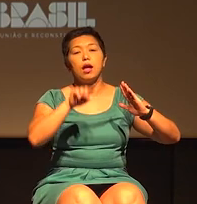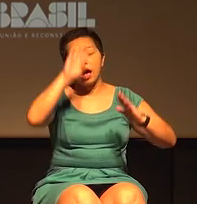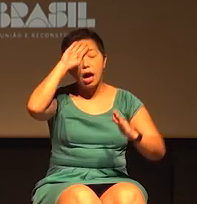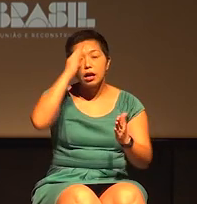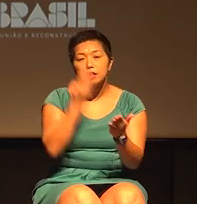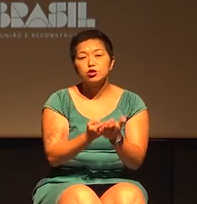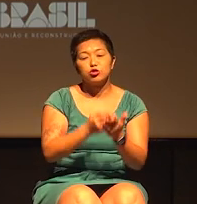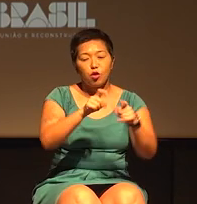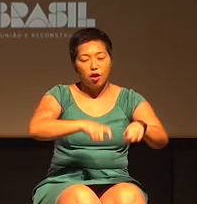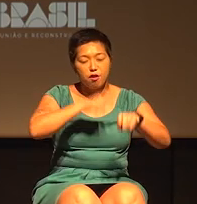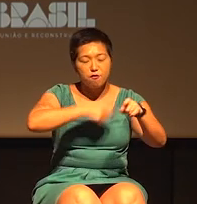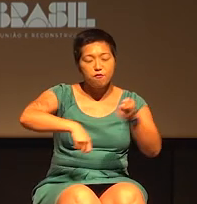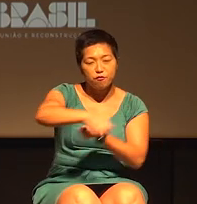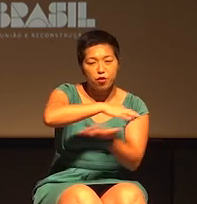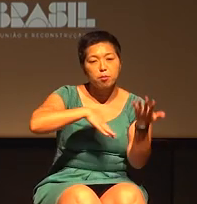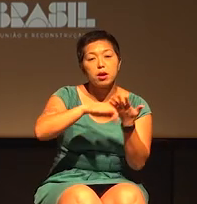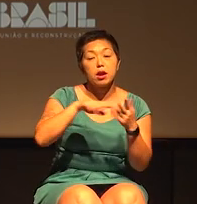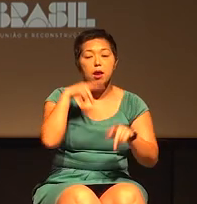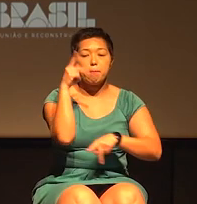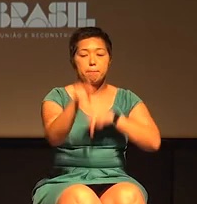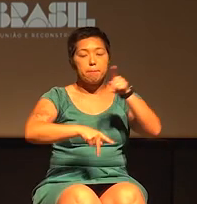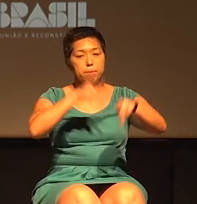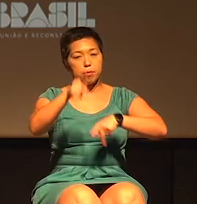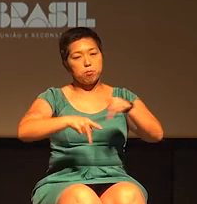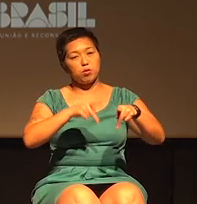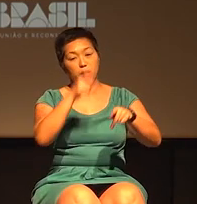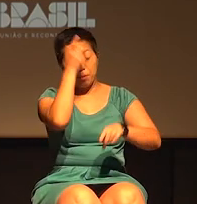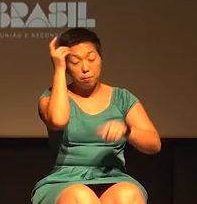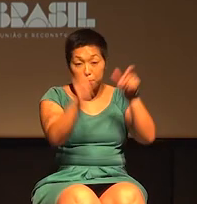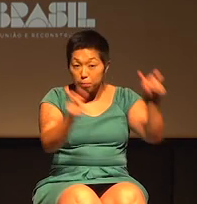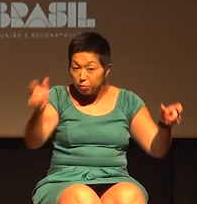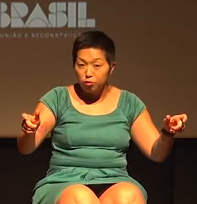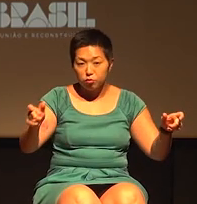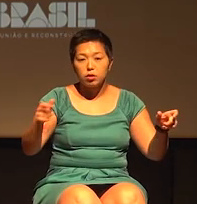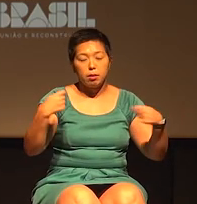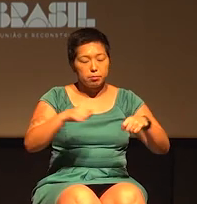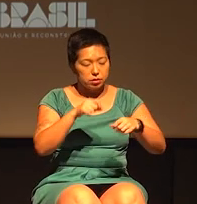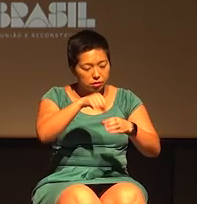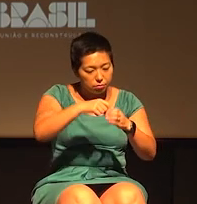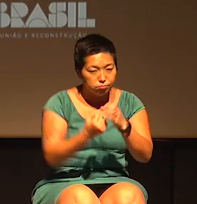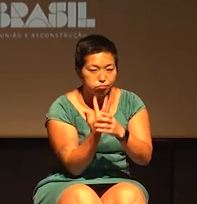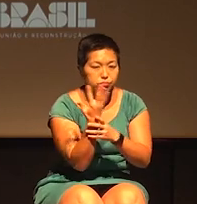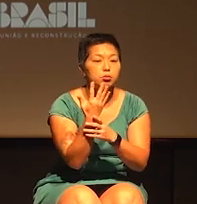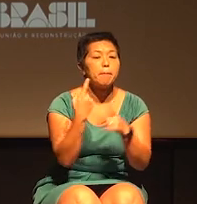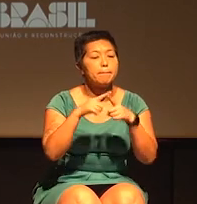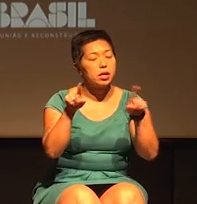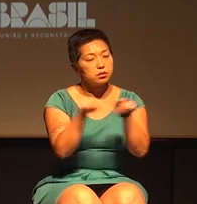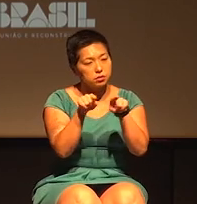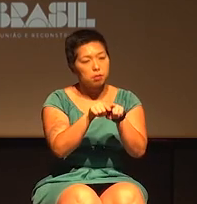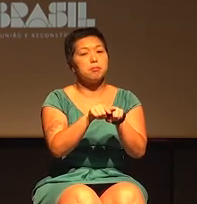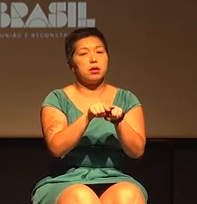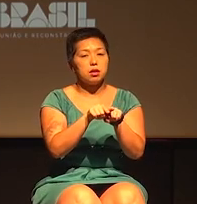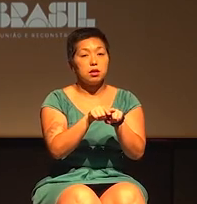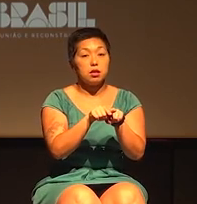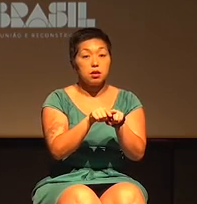reforma agrária Popular Que que isso significa que é que a gente precisa não só produzir mas a gente precisa reproduzir toda a vida da